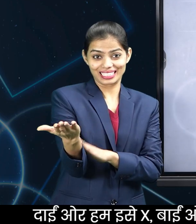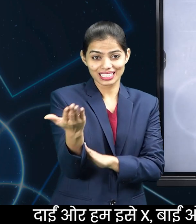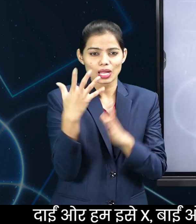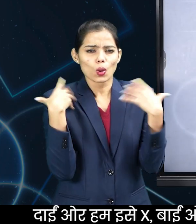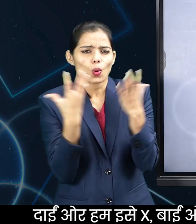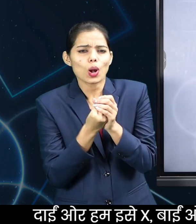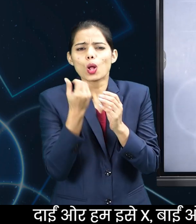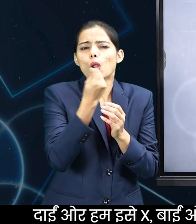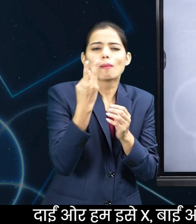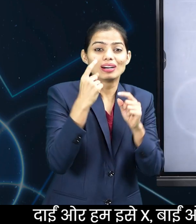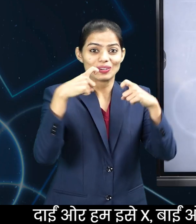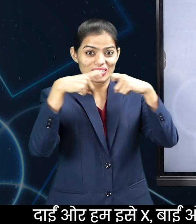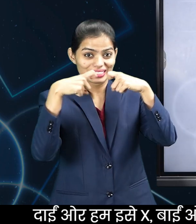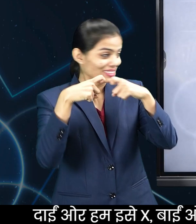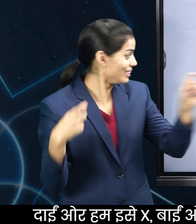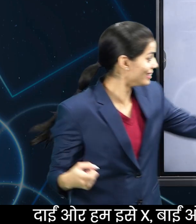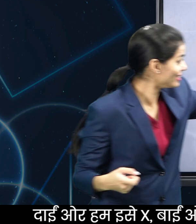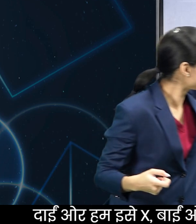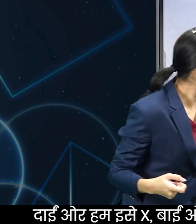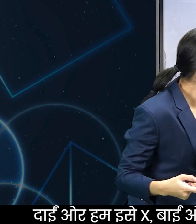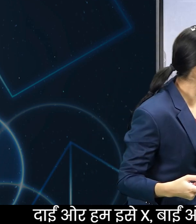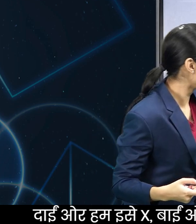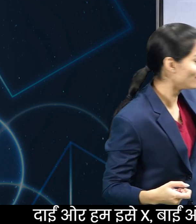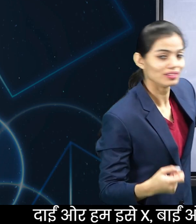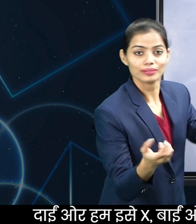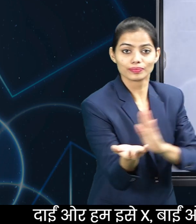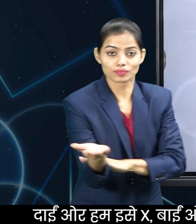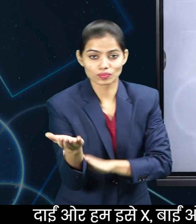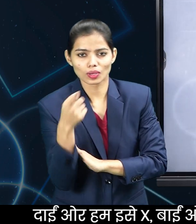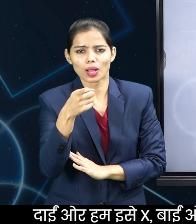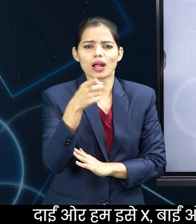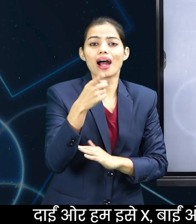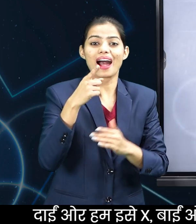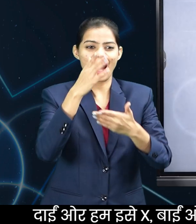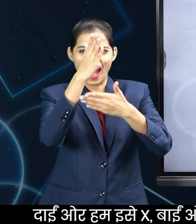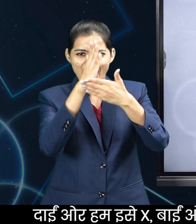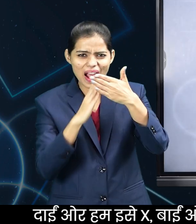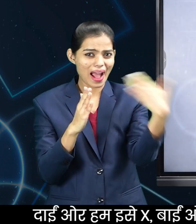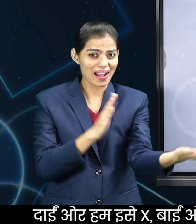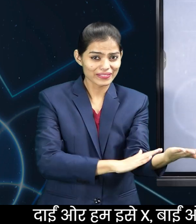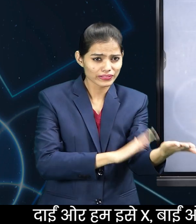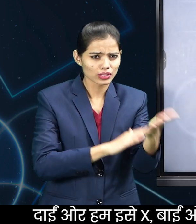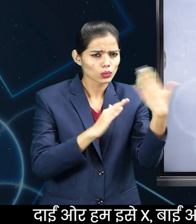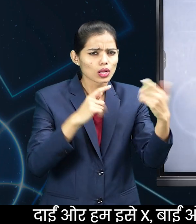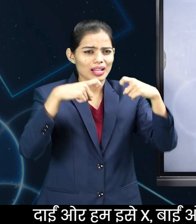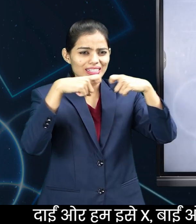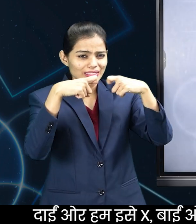दाईं ओर हम इसे x बाईं और x शीर्ष पर y और नीचे y के रूप में